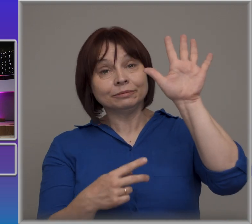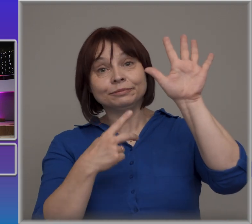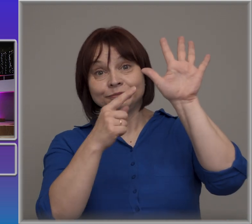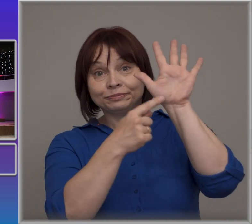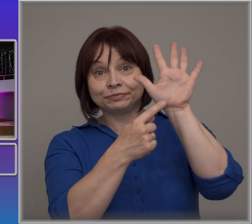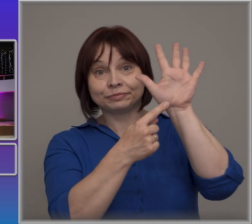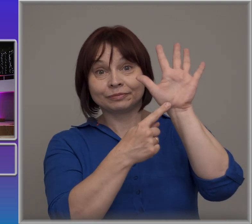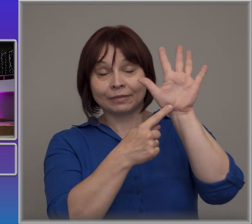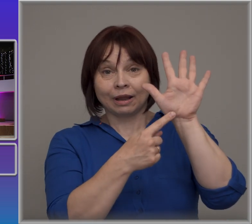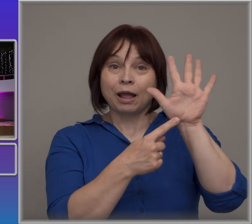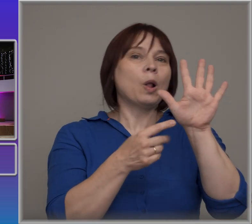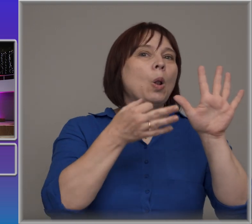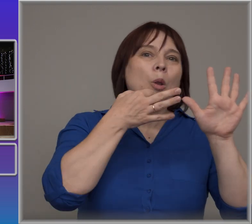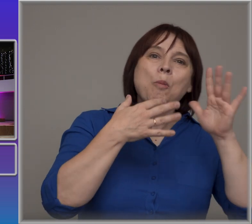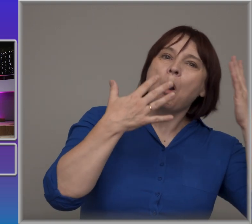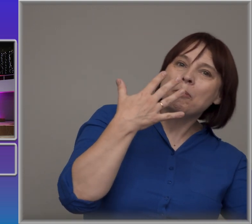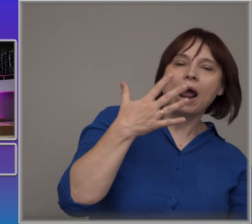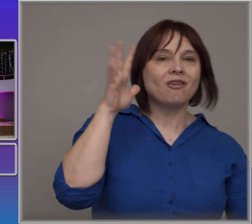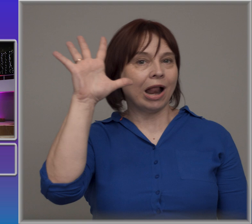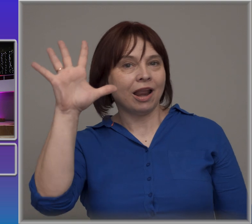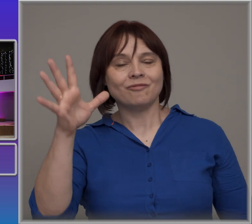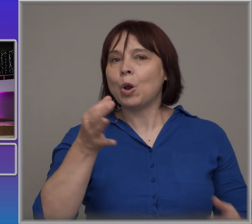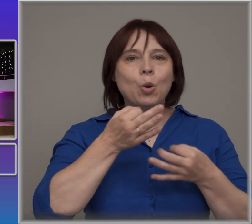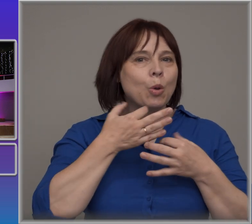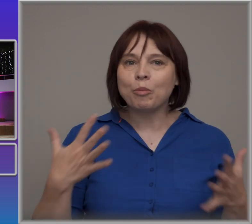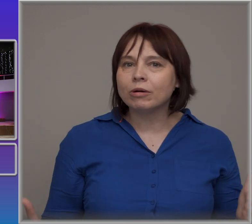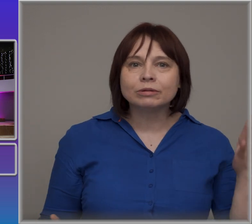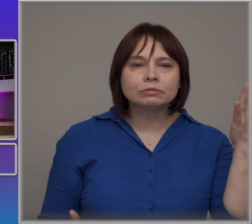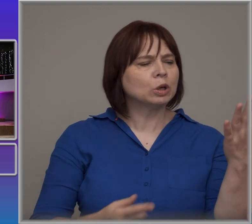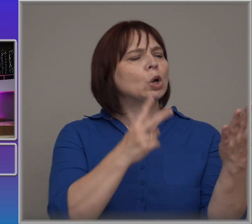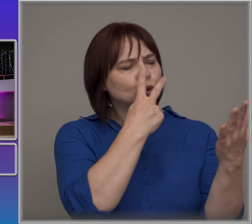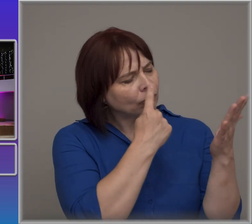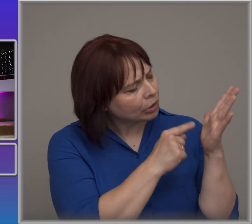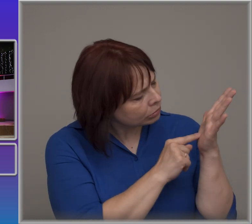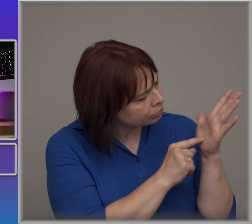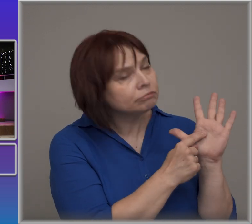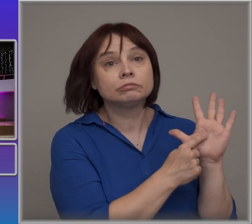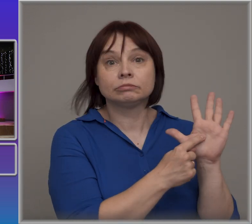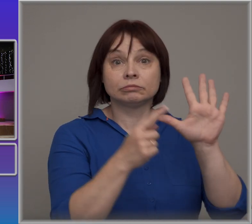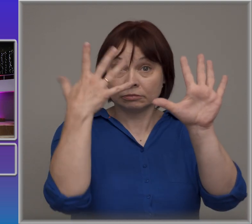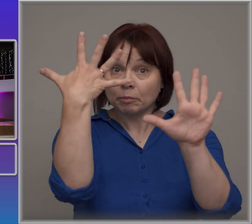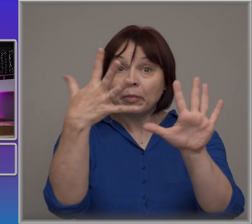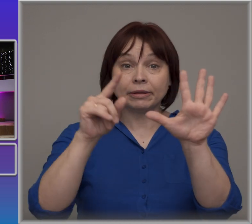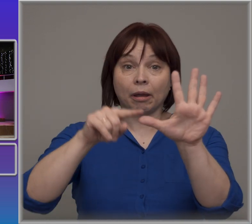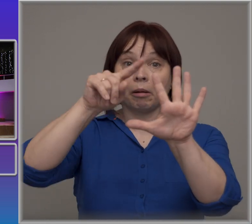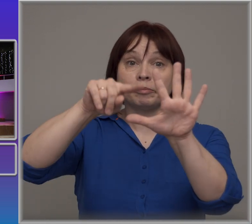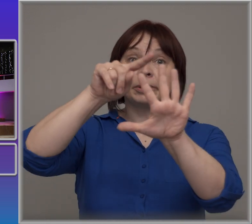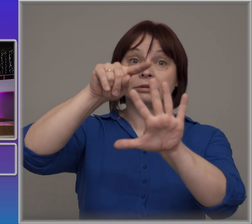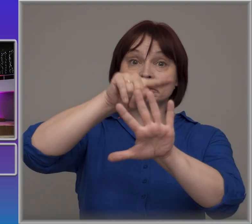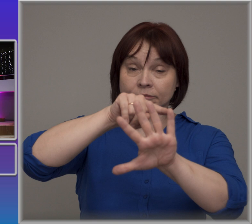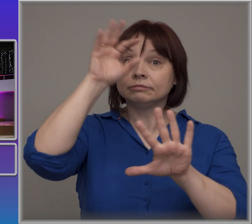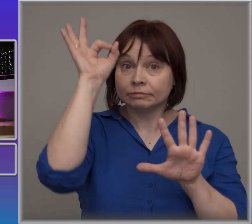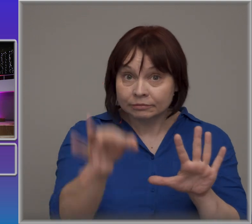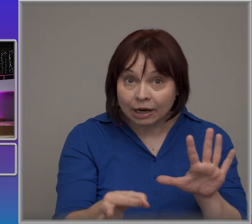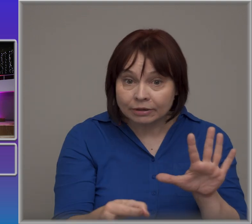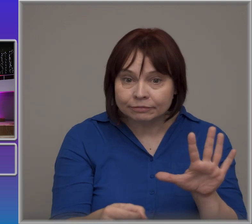называться, давайте мы сделаем так. Прежде чем я назову тему, посмотри, пожалуйста, на свои ладошки, на